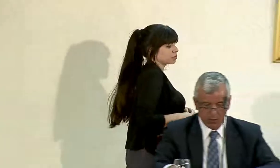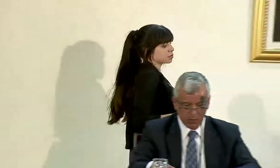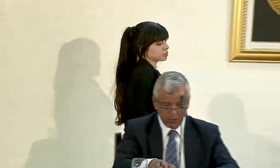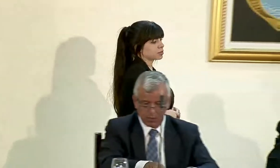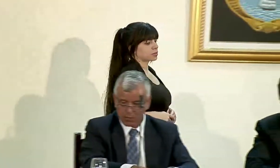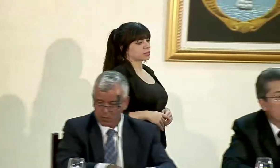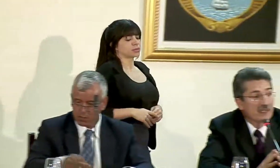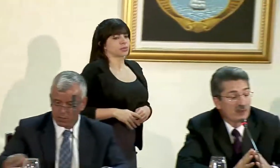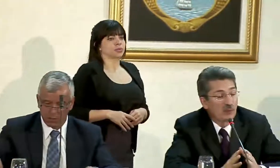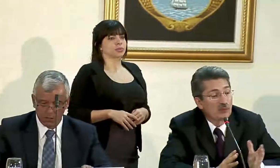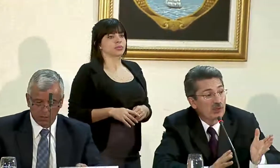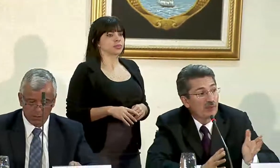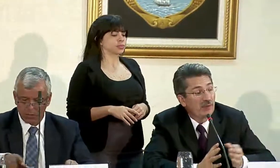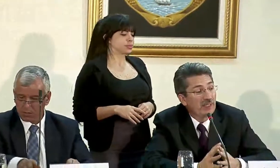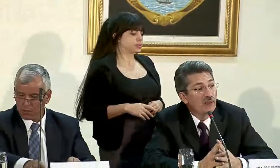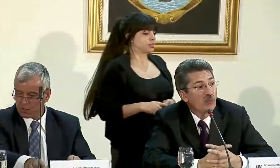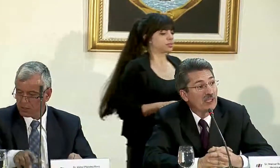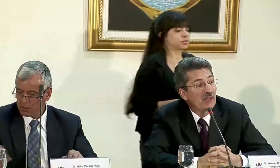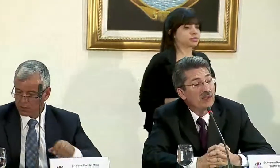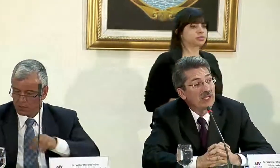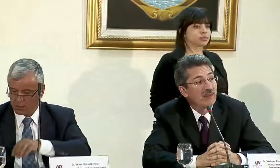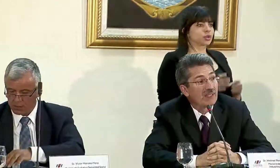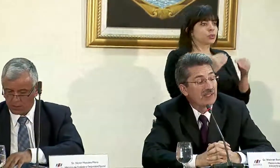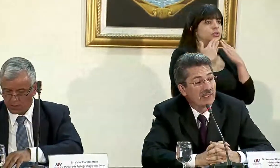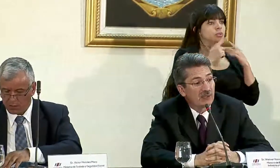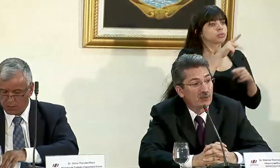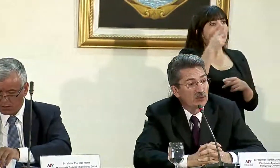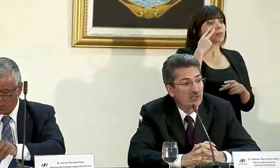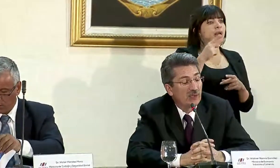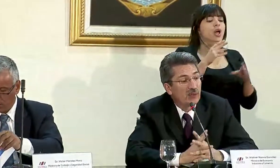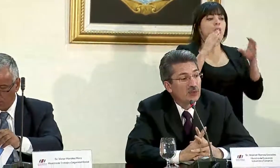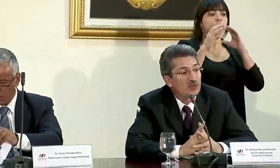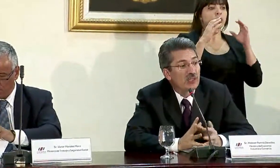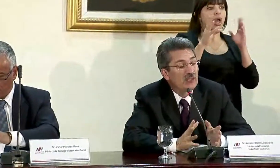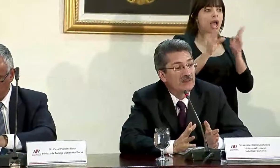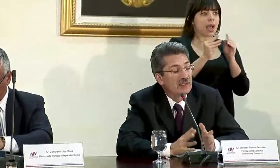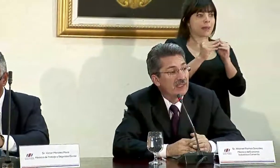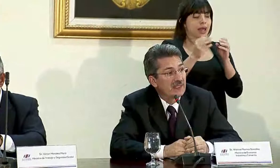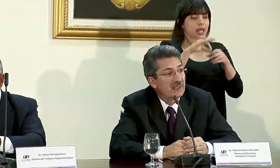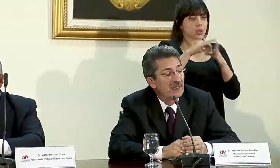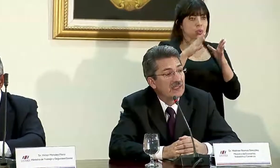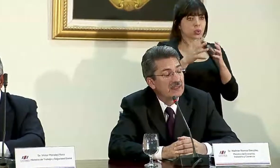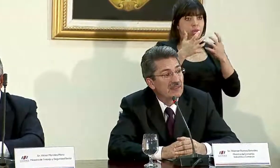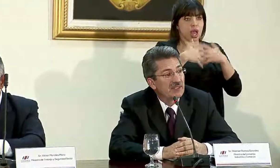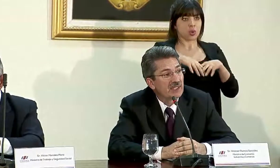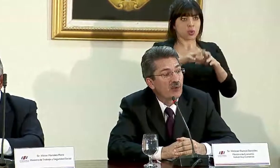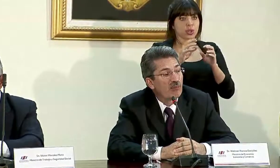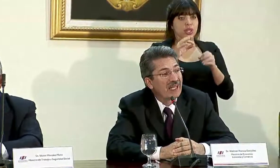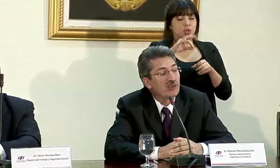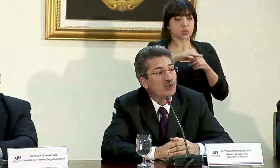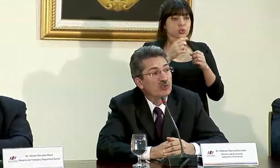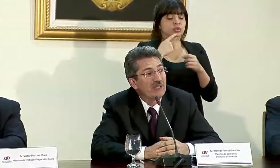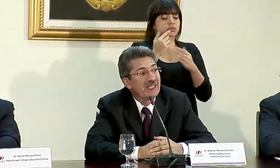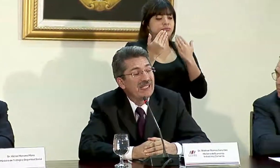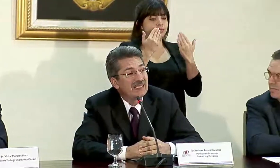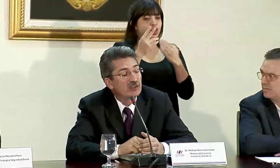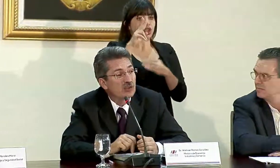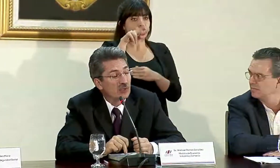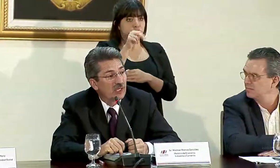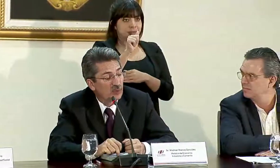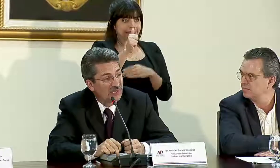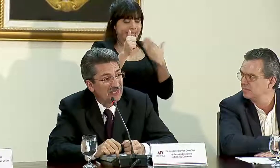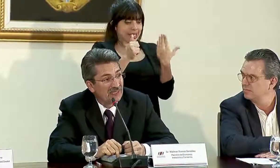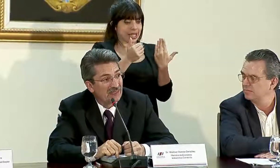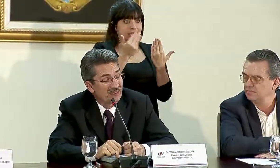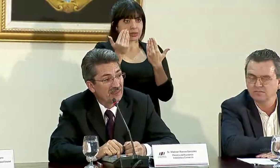Muchas gracias. Como usted puede ver, el comunicado de la Cámara de Agricultura y Agroindustria tiene cifras que compara 2010